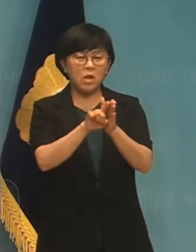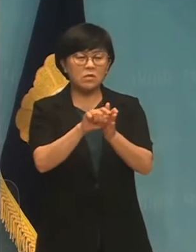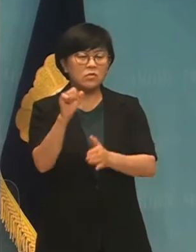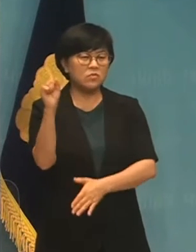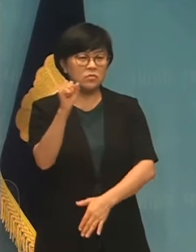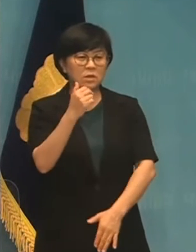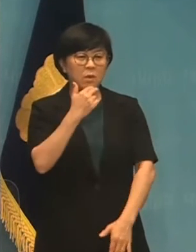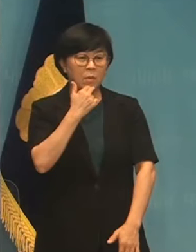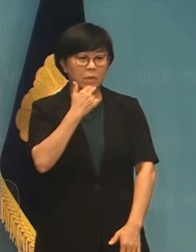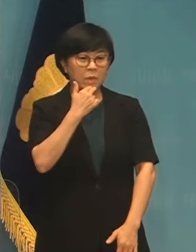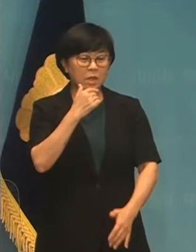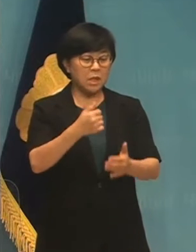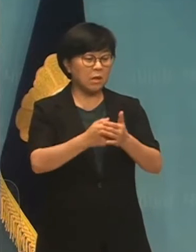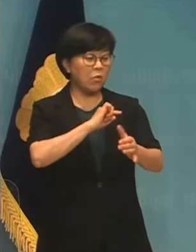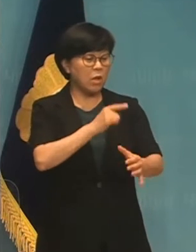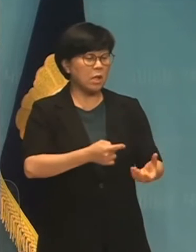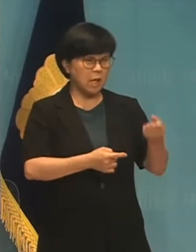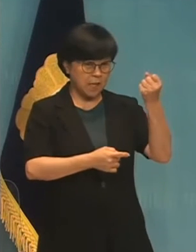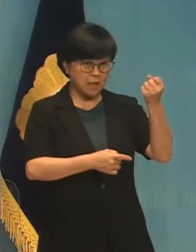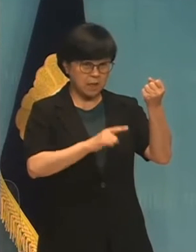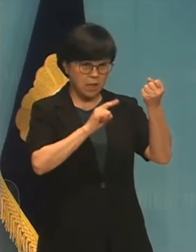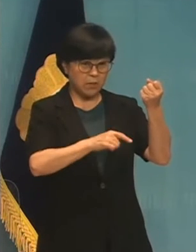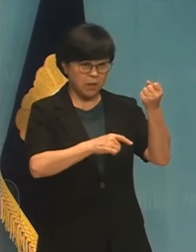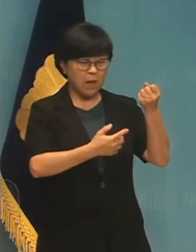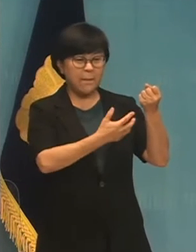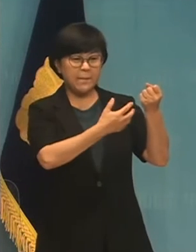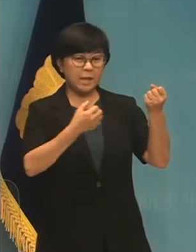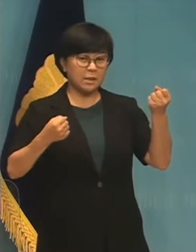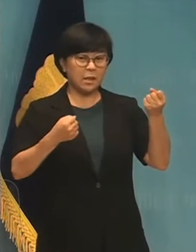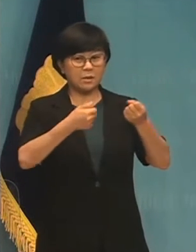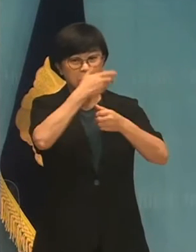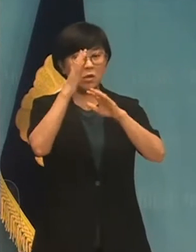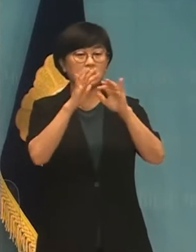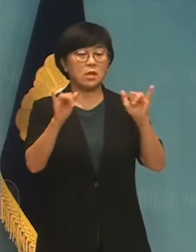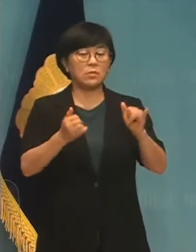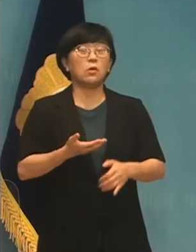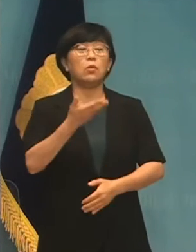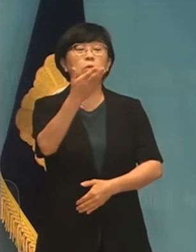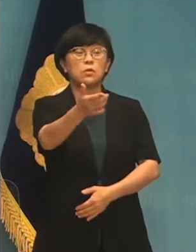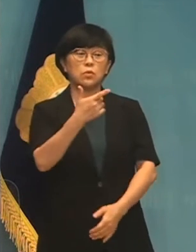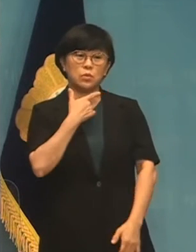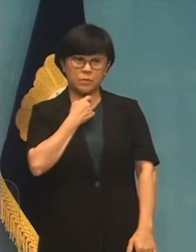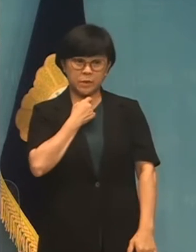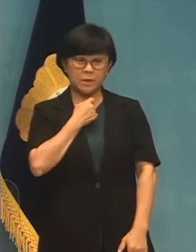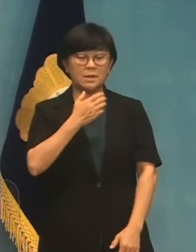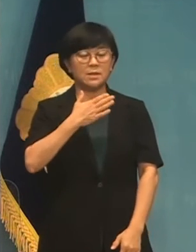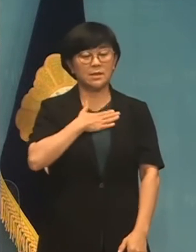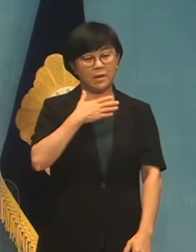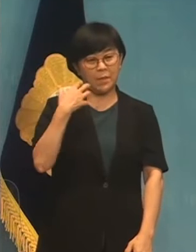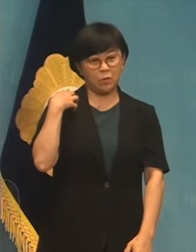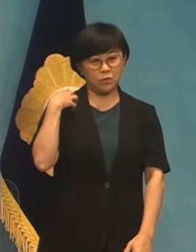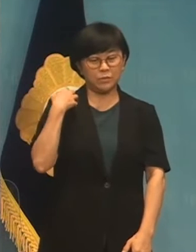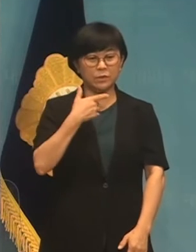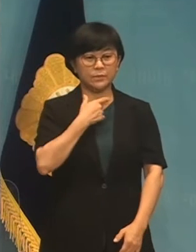흠쩍도 않는 기득권 세력들로부터 바톤을 빼앗아 청년 세대들에게 건네주는 일을 제가 하고자